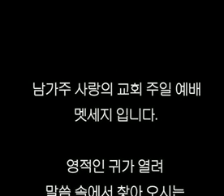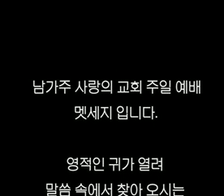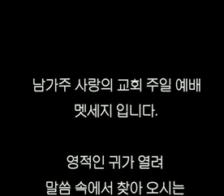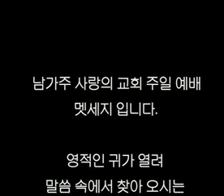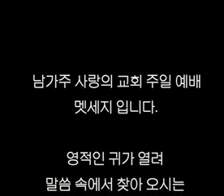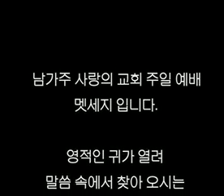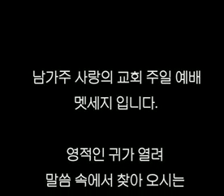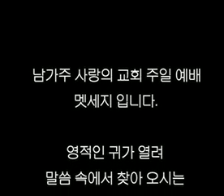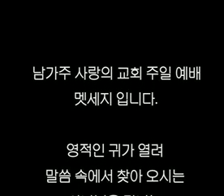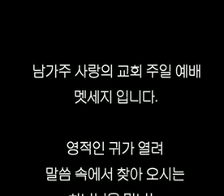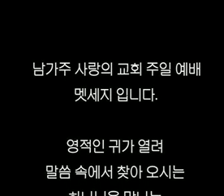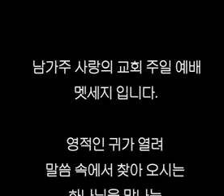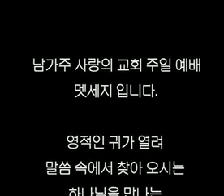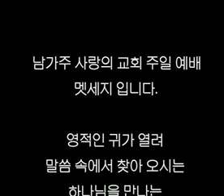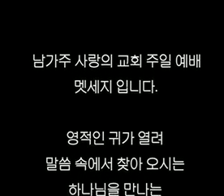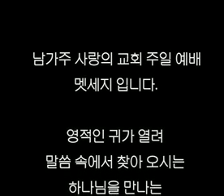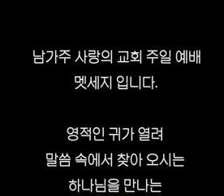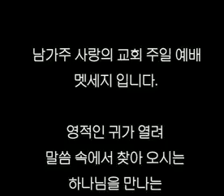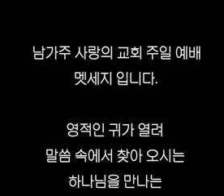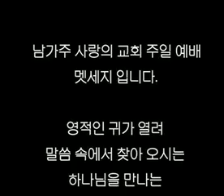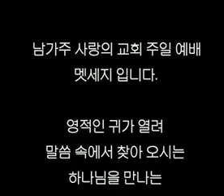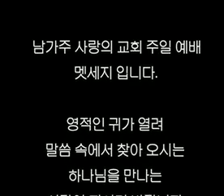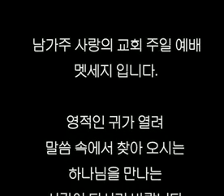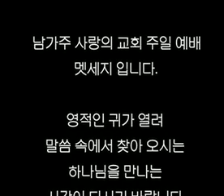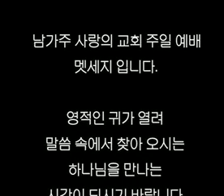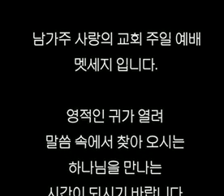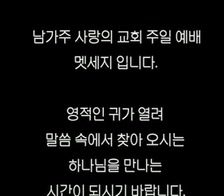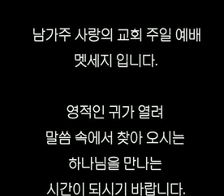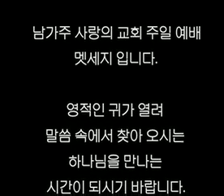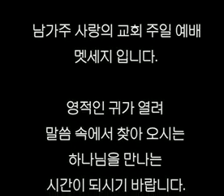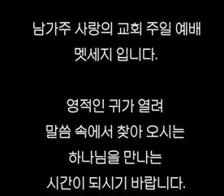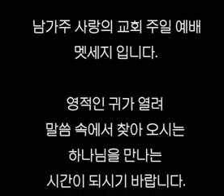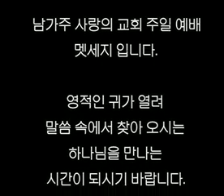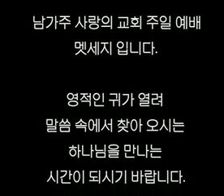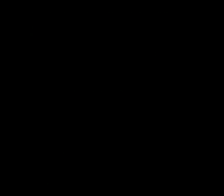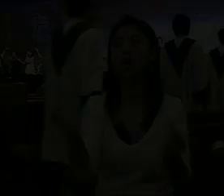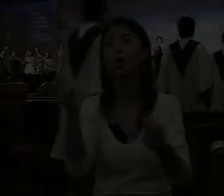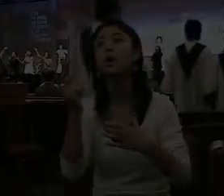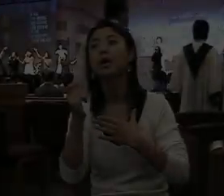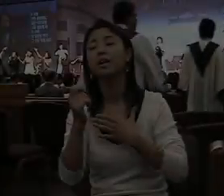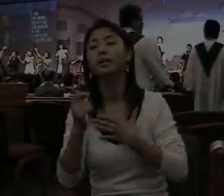속에서 찾아오시는 하나님을 만나는 시간이 되시기 바랍니다.